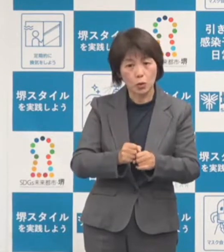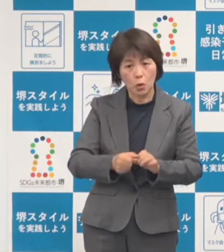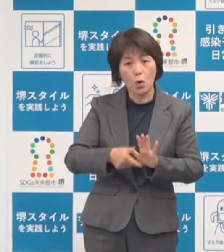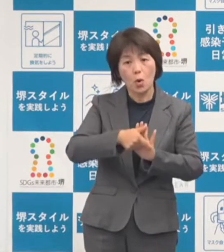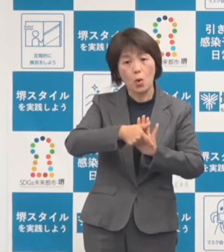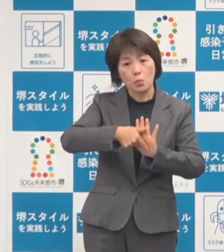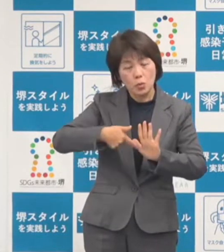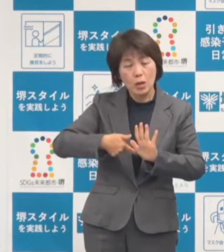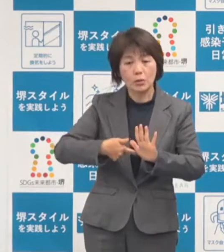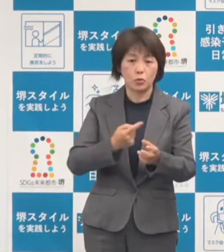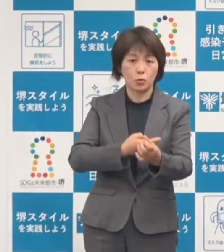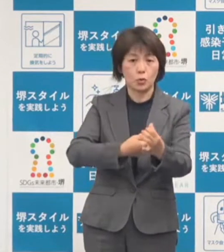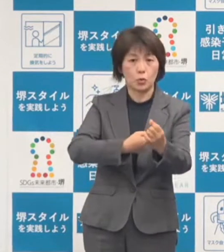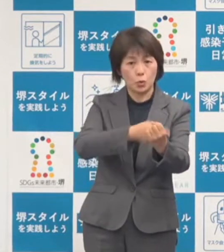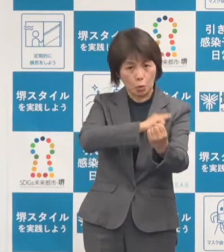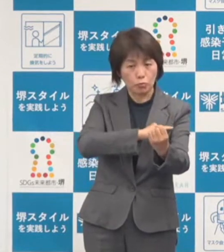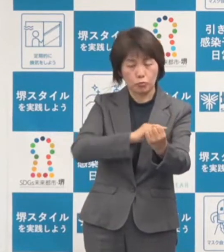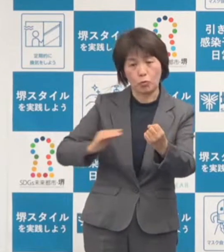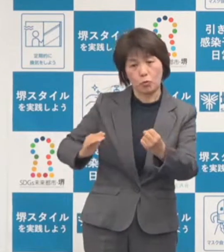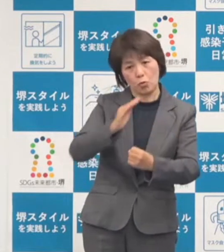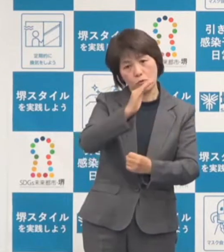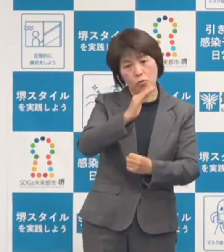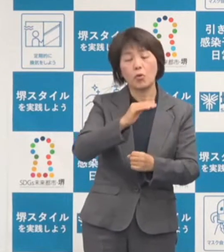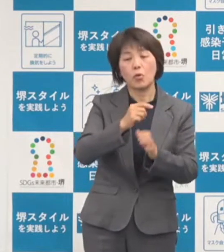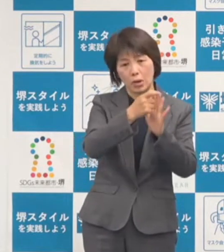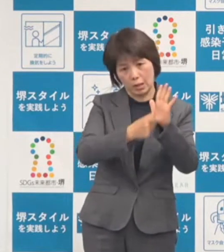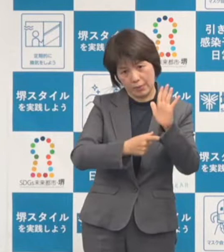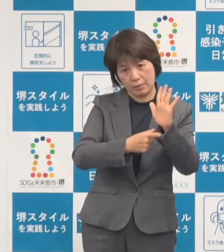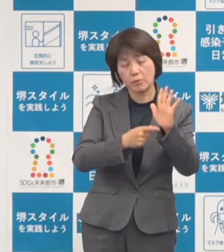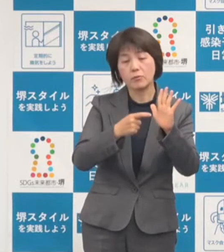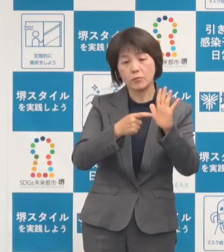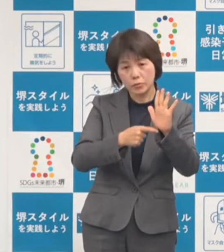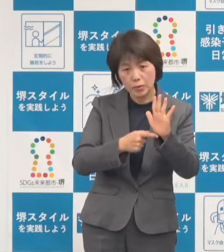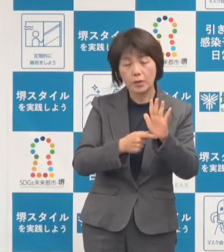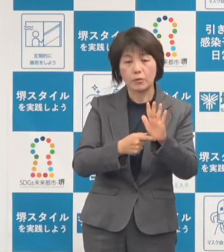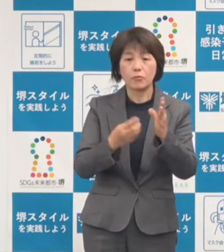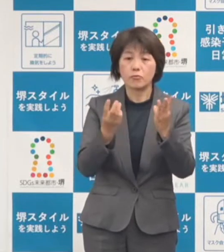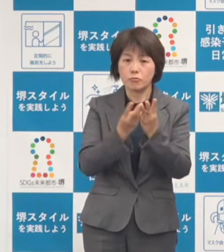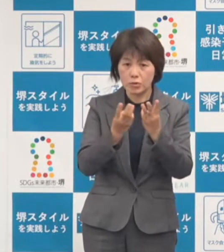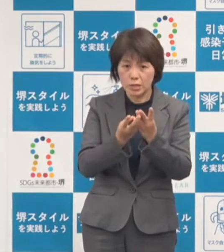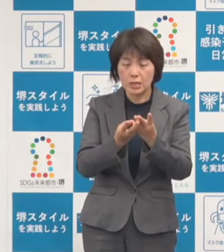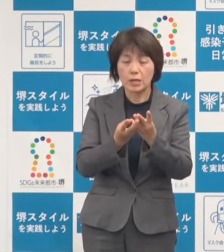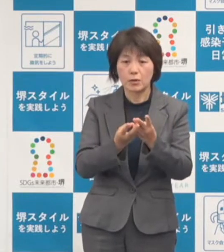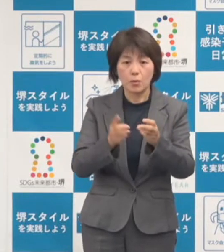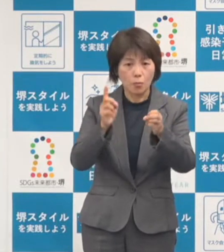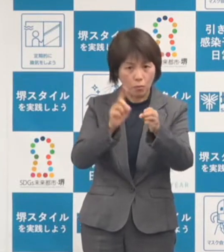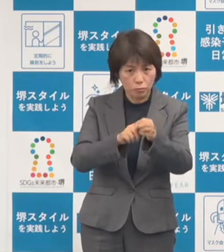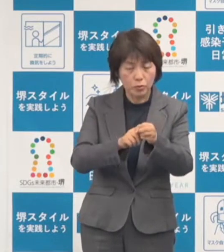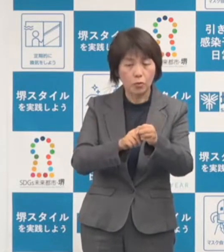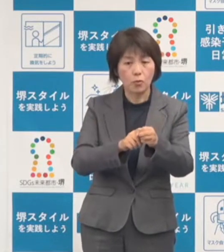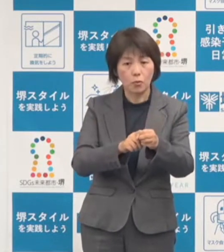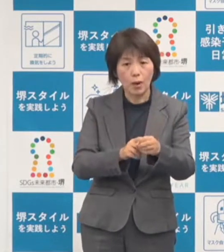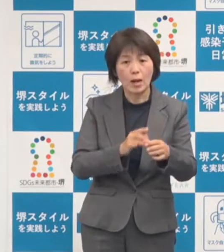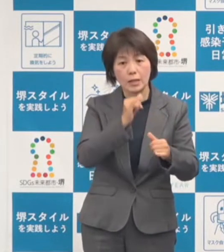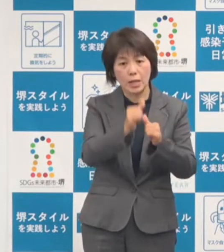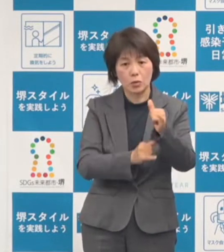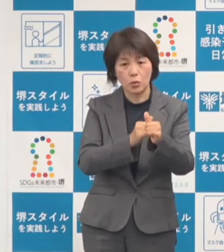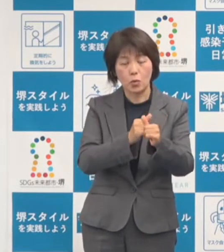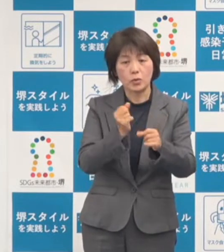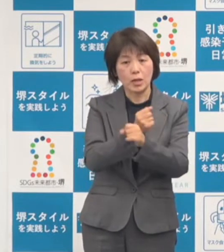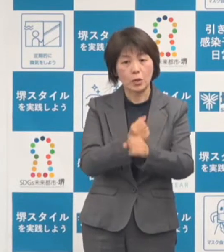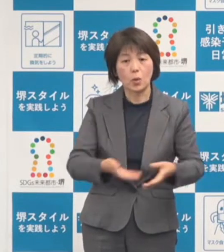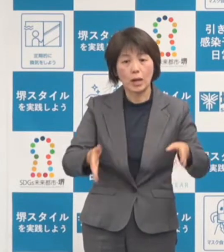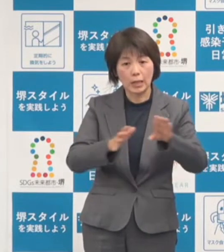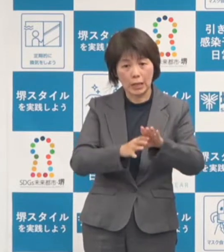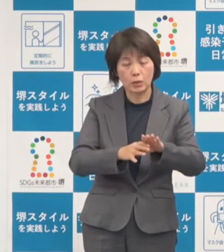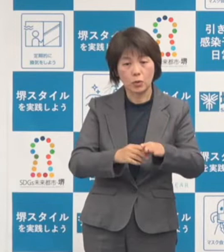掲げております。そしてその指標 KPI としては、伝統産業会館などにおける年間の売上